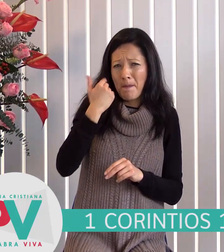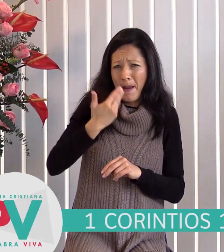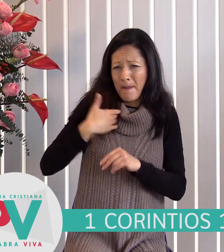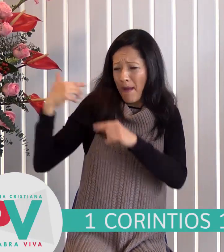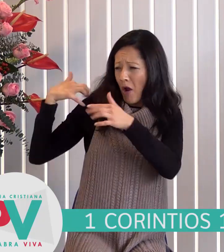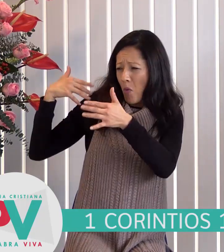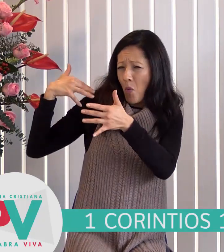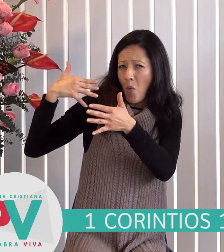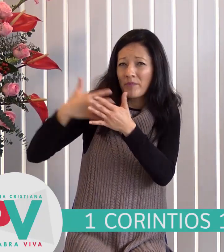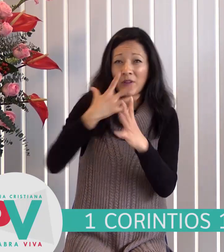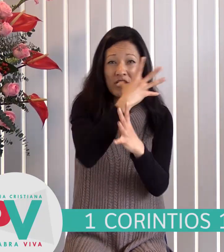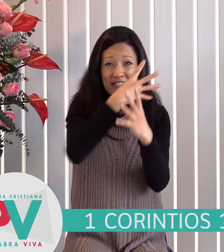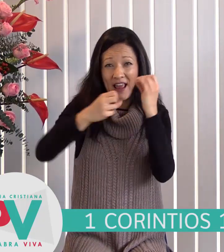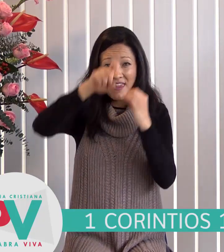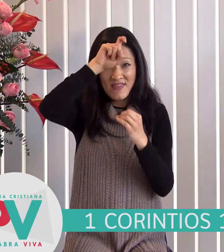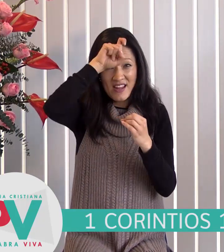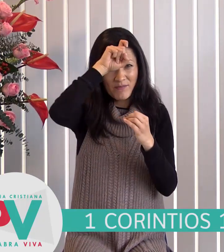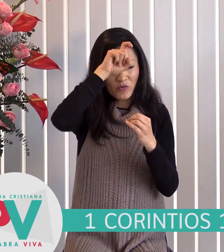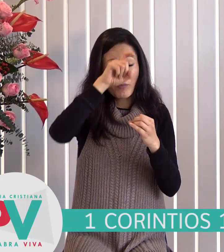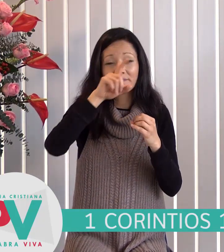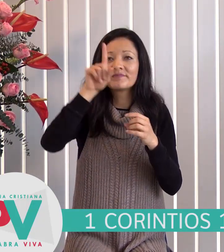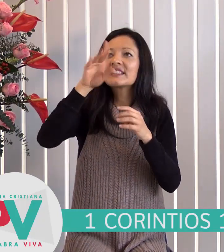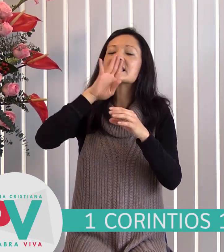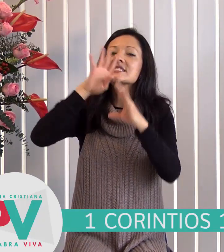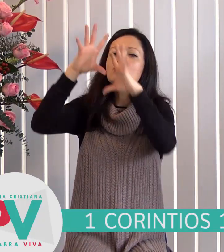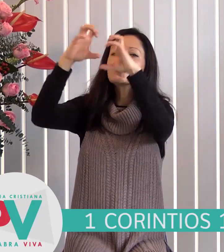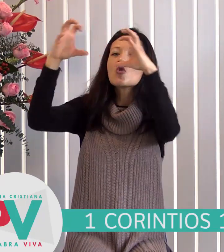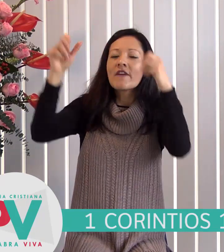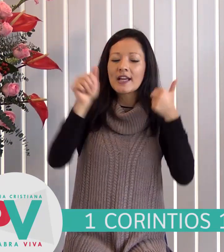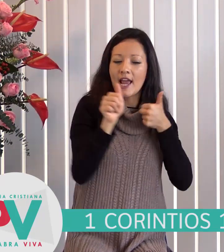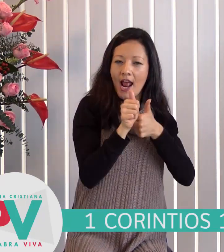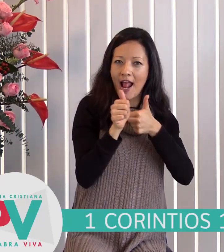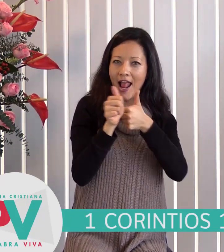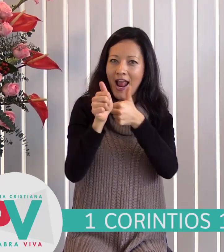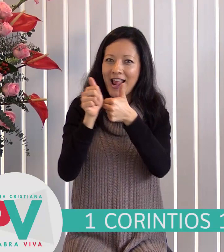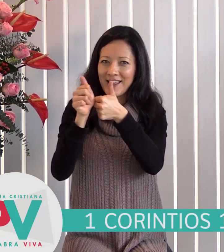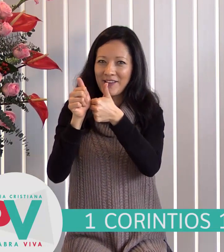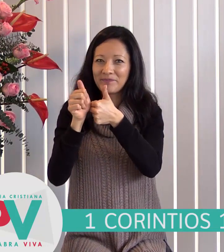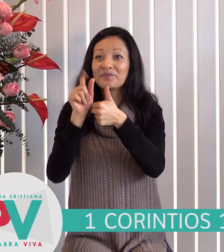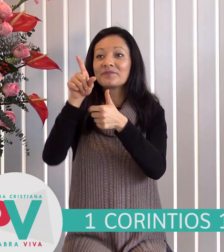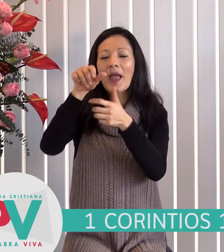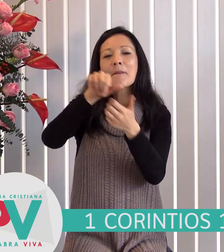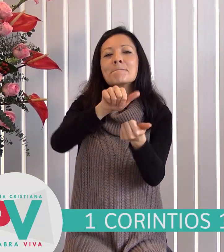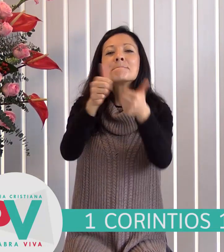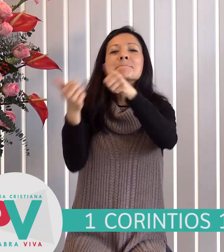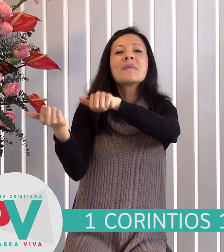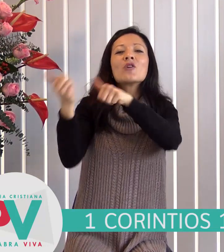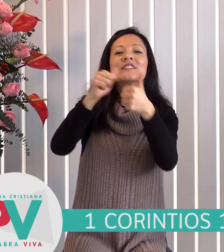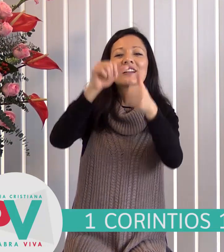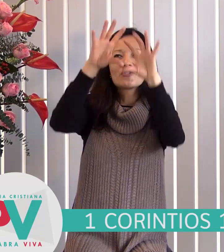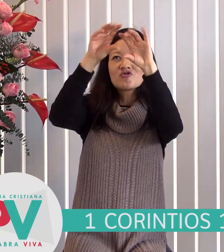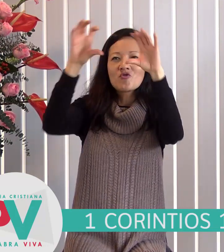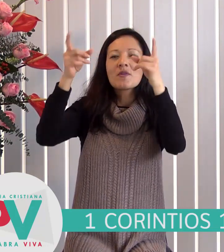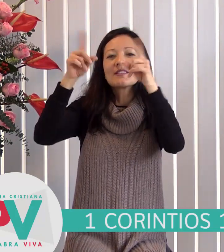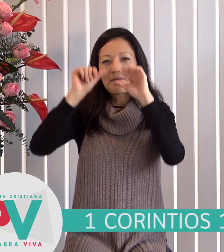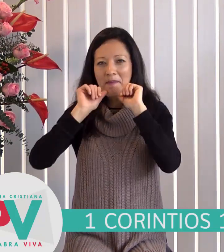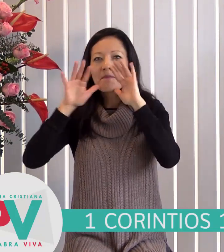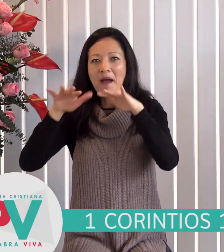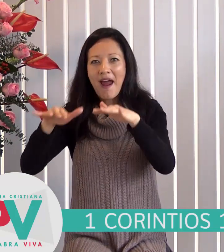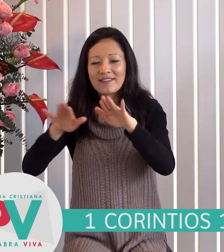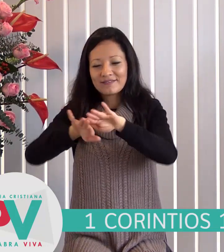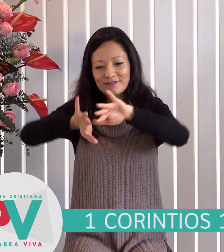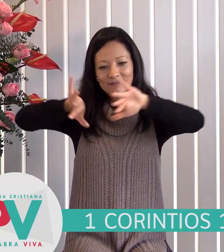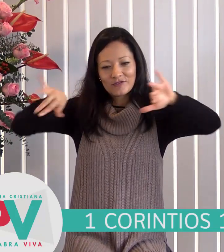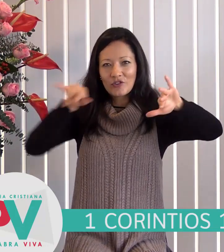y todos pasaron el mar. Y todos en Moisés fueron bautizados en la nube y en el mar. Y todos comieron el mismo